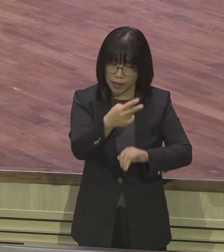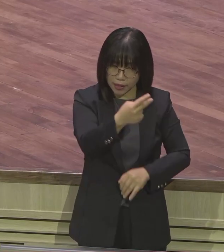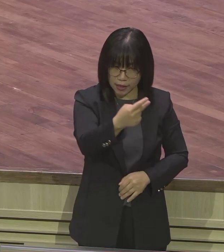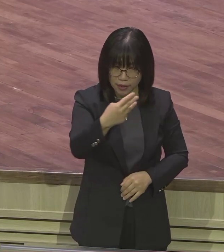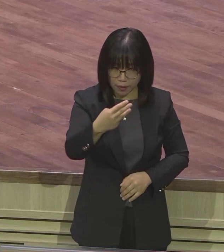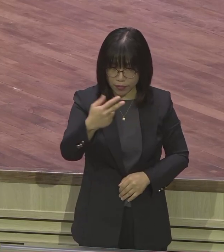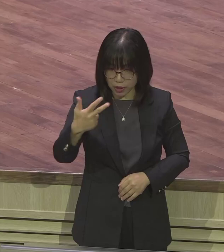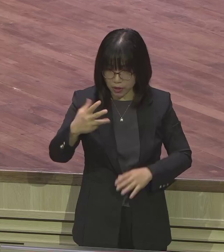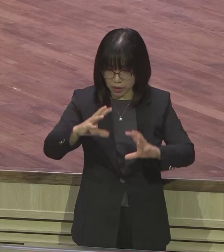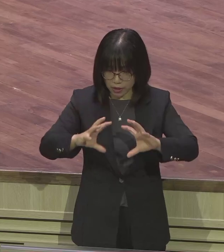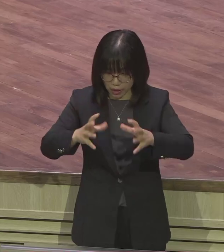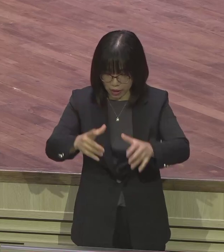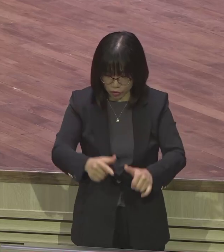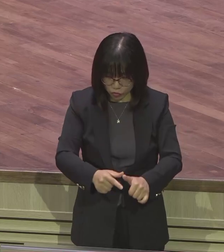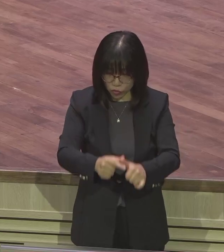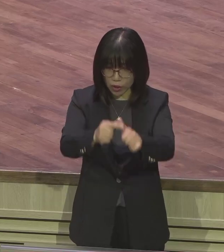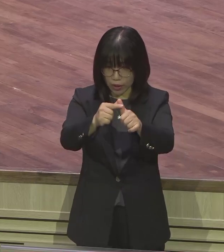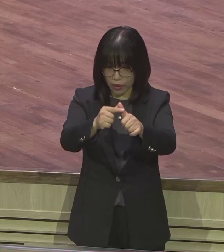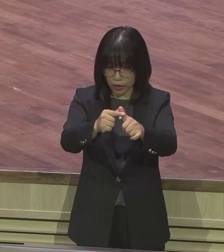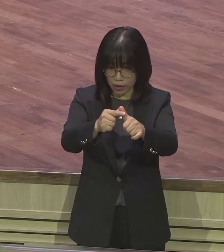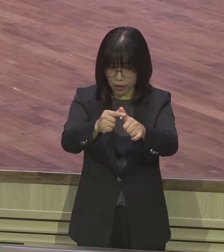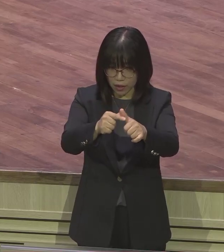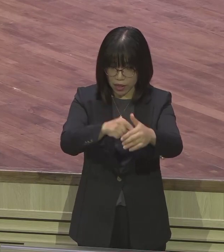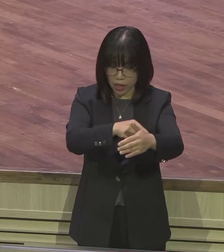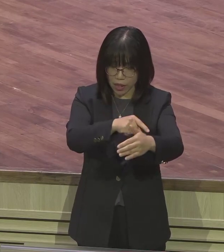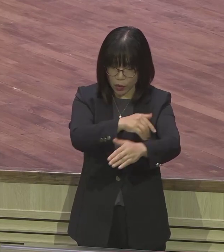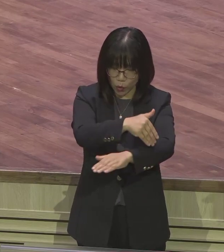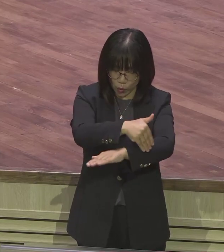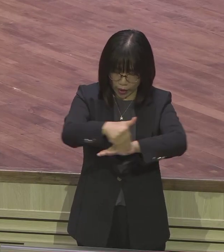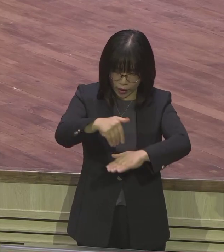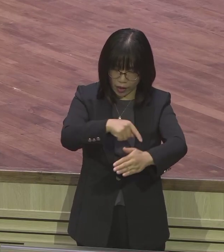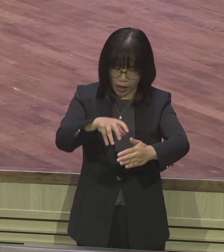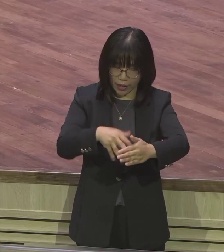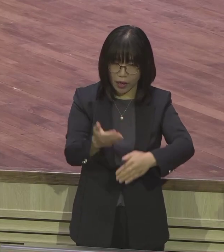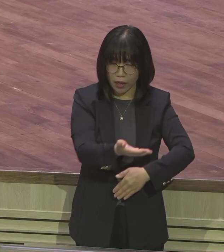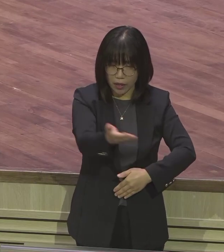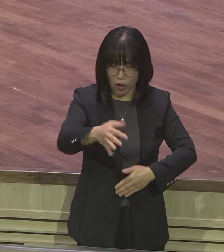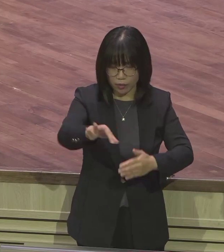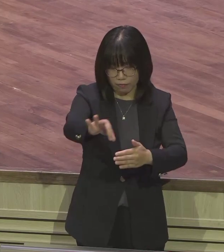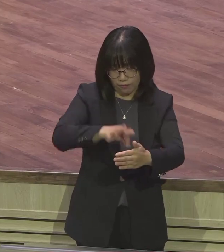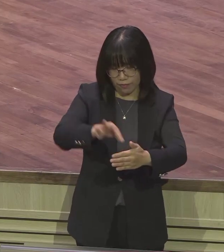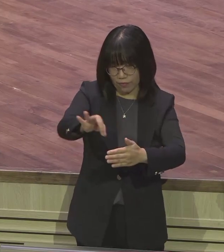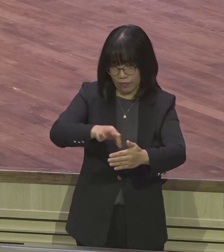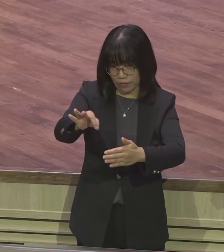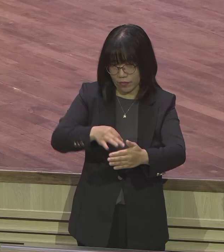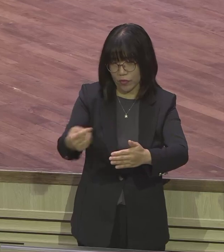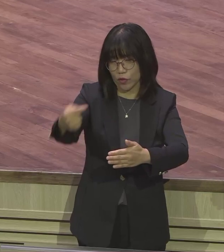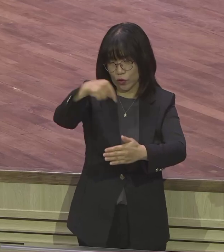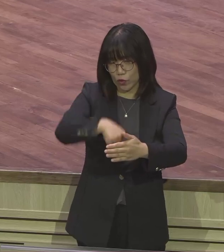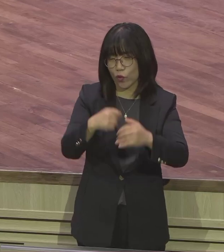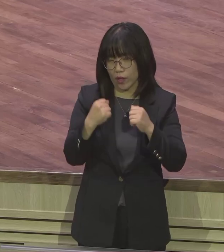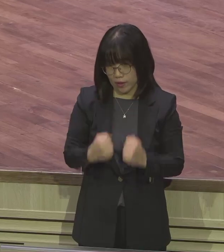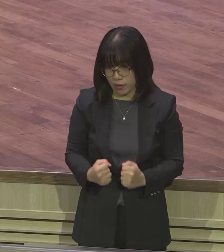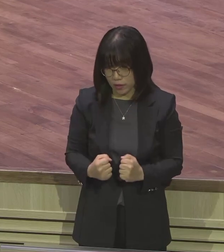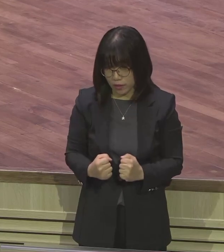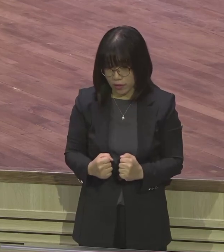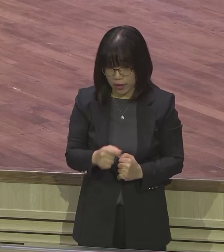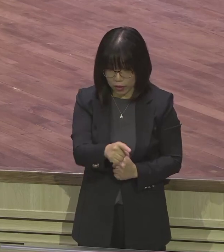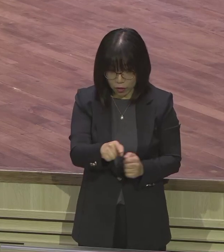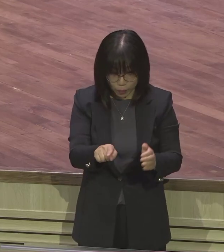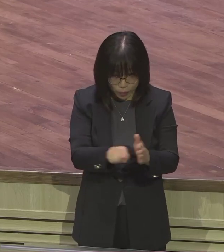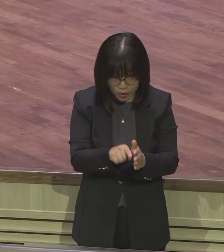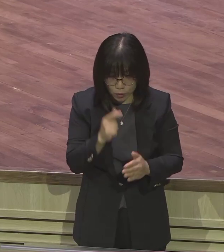살리는 세계복음화하는 이 계획 속에 들어왔음을 믿어야 된단 말이에요. 이걸 못 믿으면 이 축복 다 놓친단